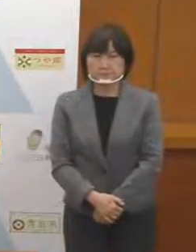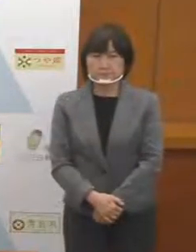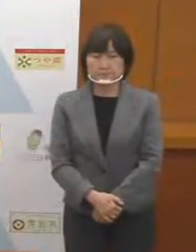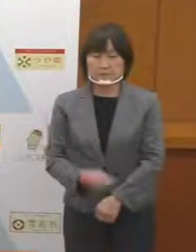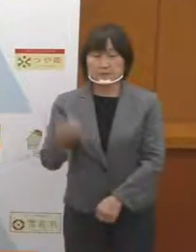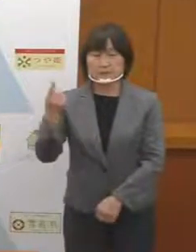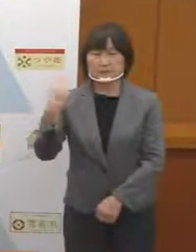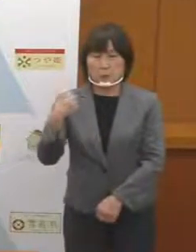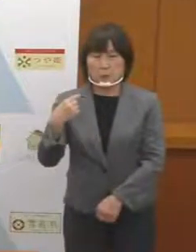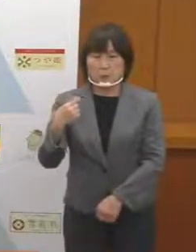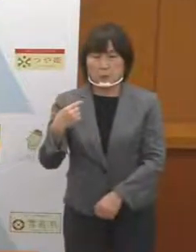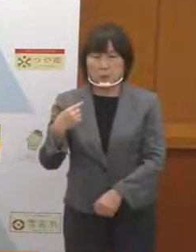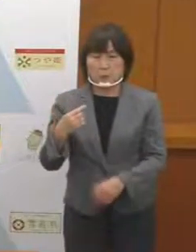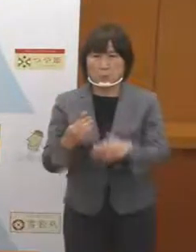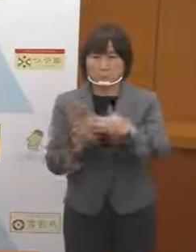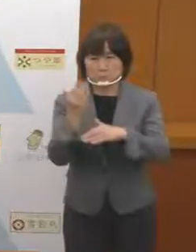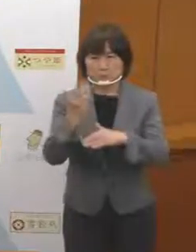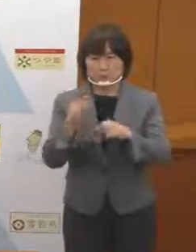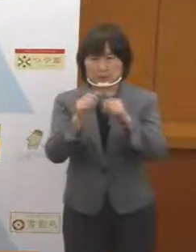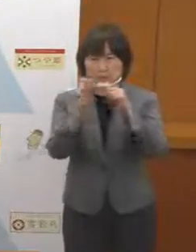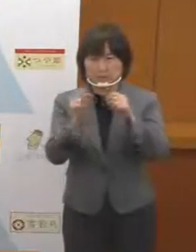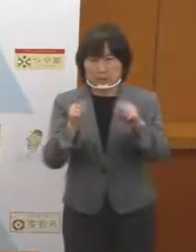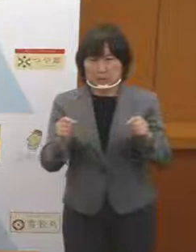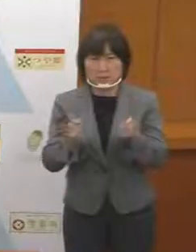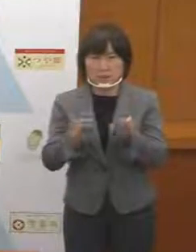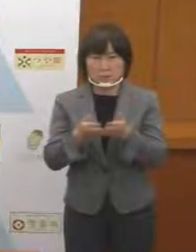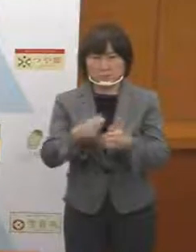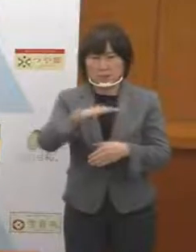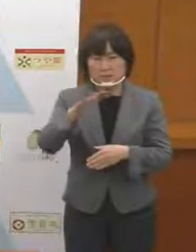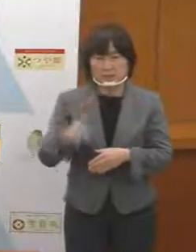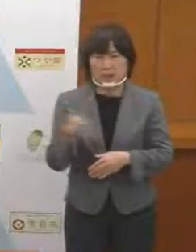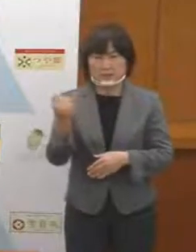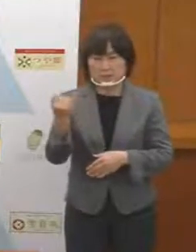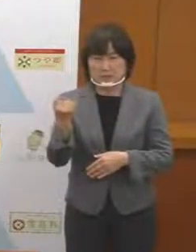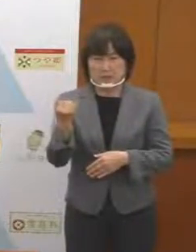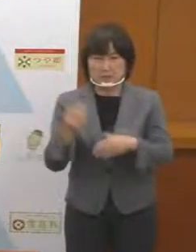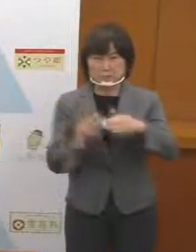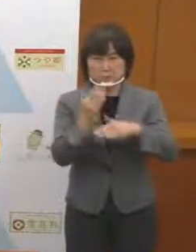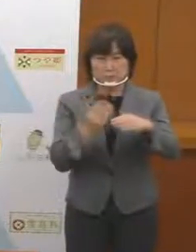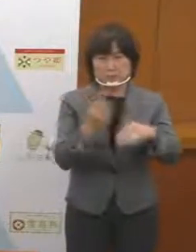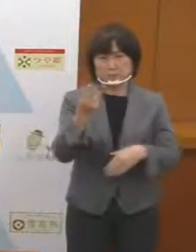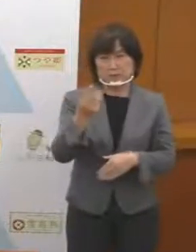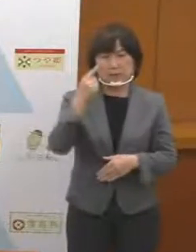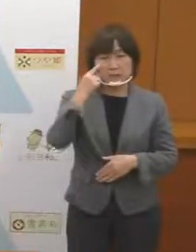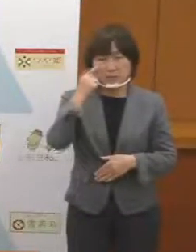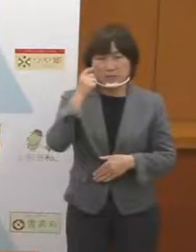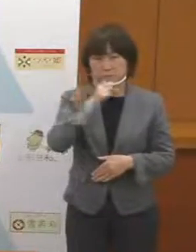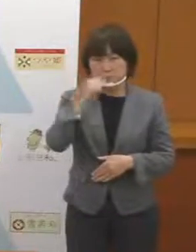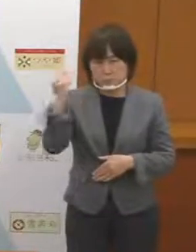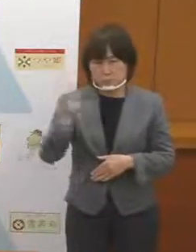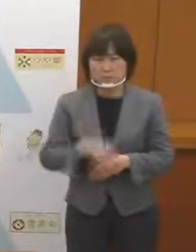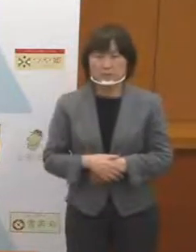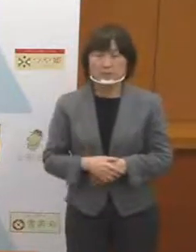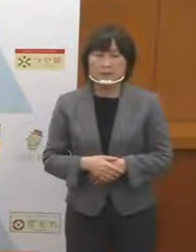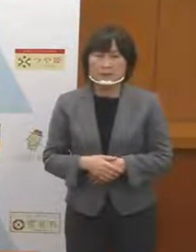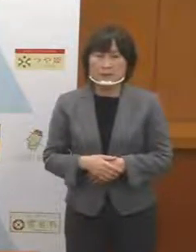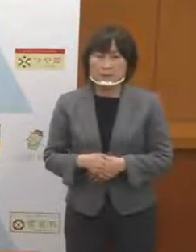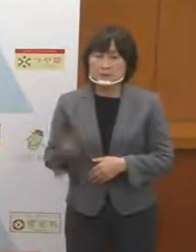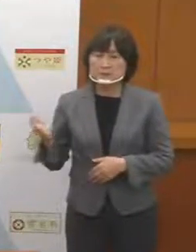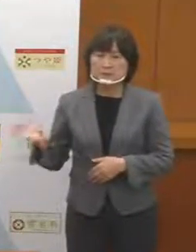機能投開票が行なわれてあの船マヤ生産が3度目の当選を果たされたわけですけれども知事が